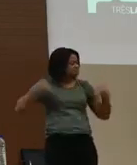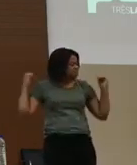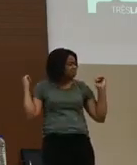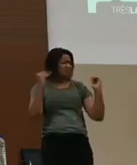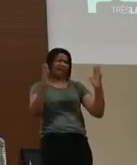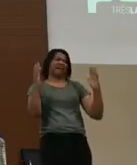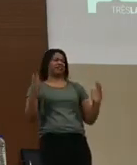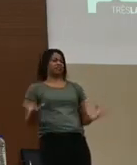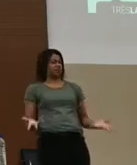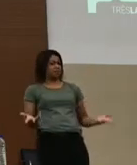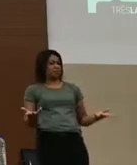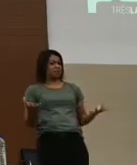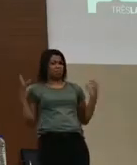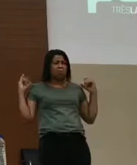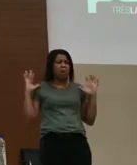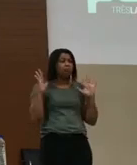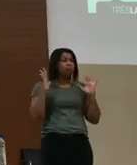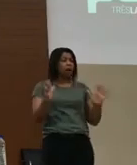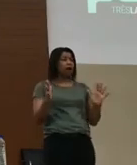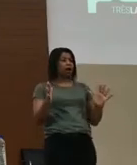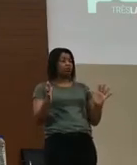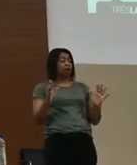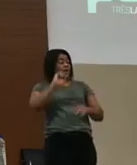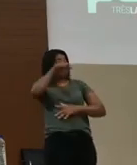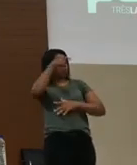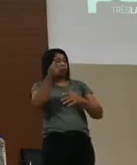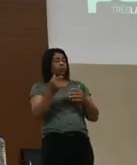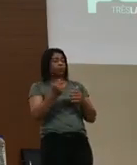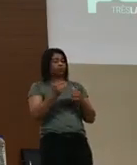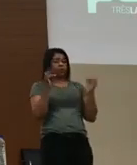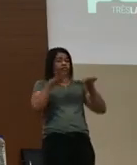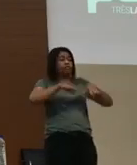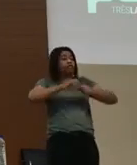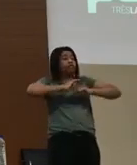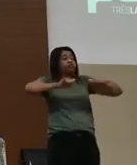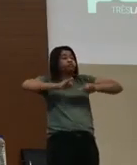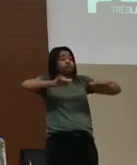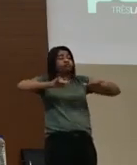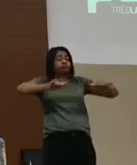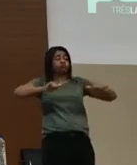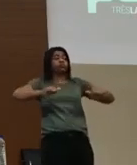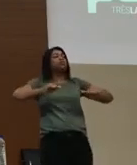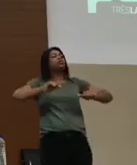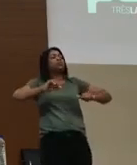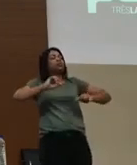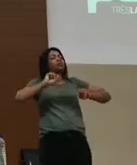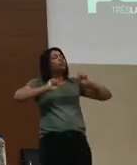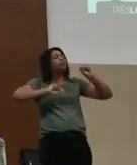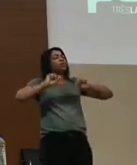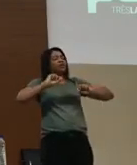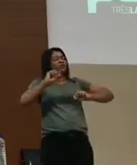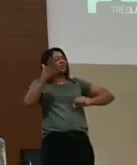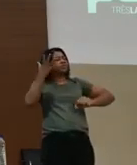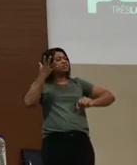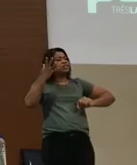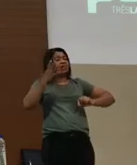quantidade de gente assim. E no final do sermão, o que aconteceu? Todos foram embora.